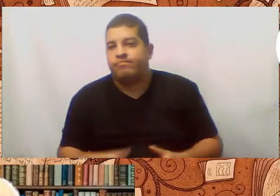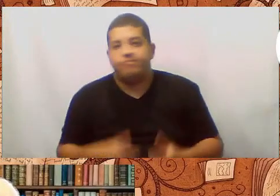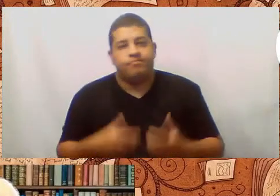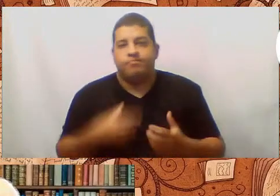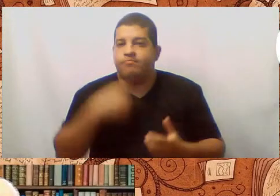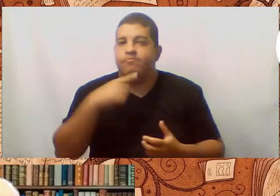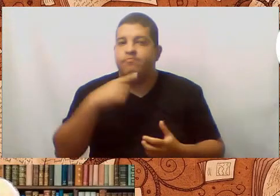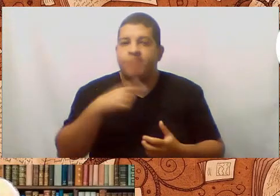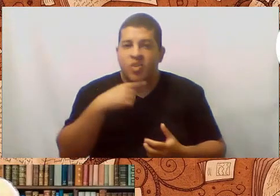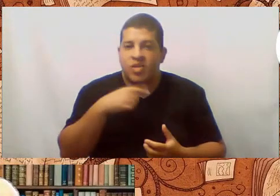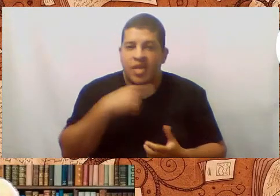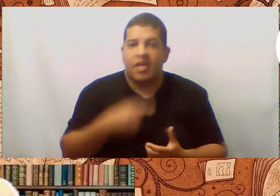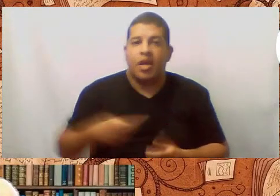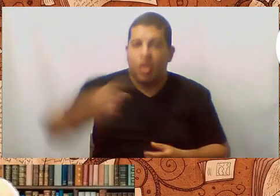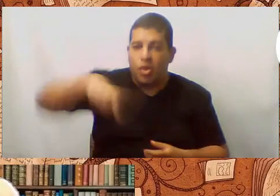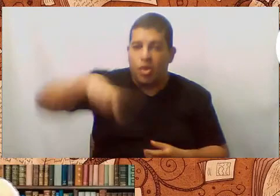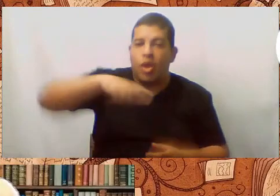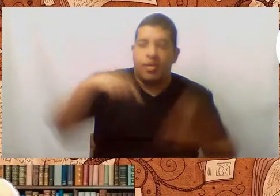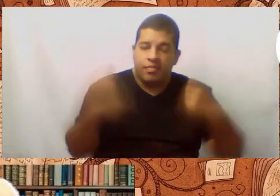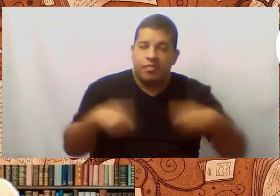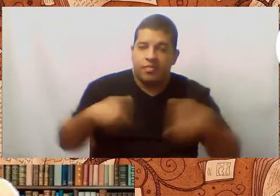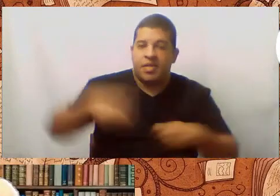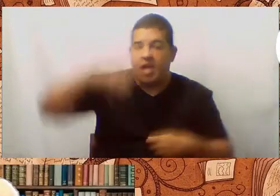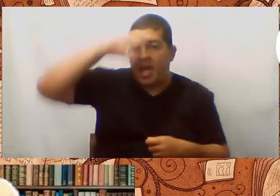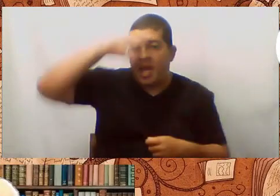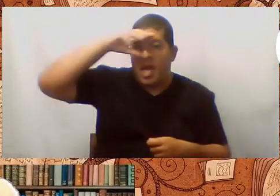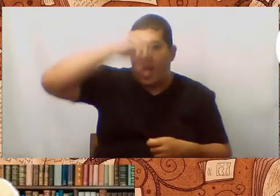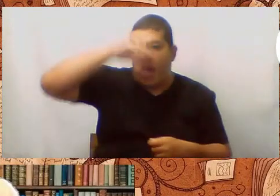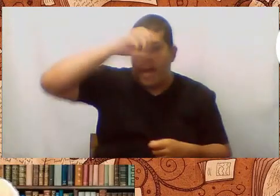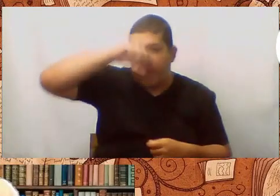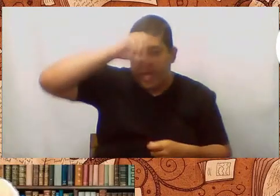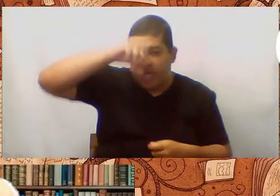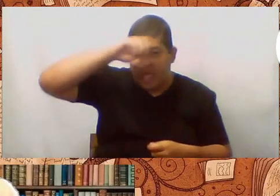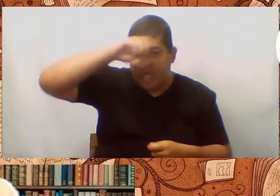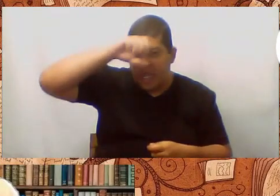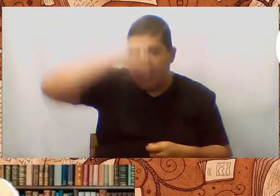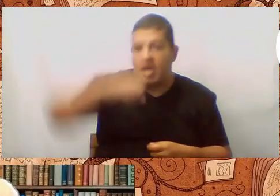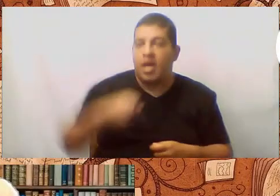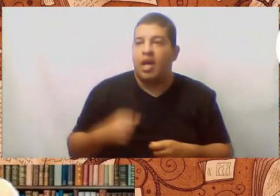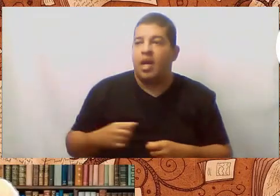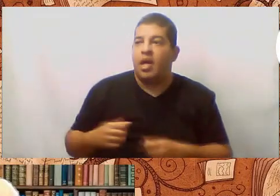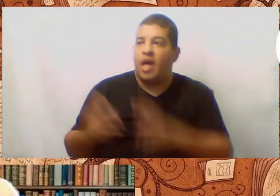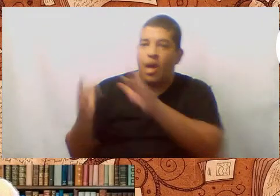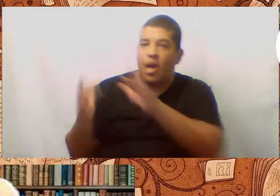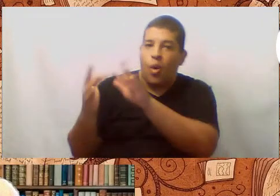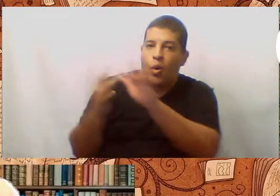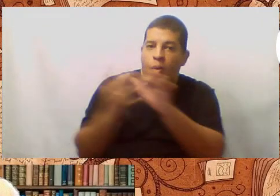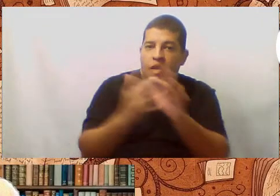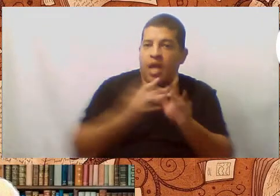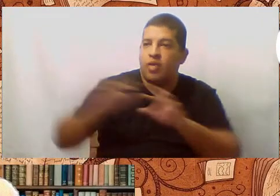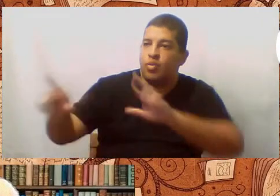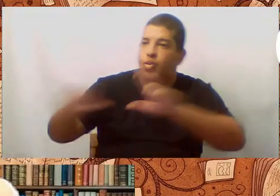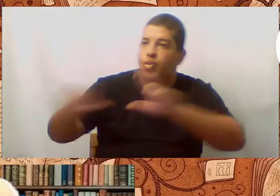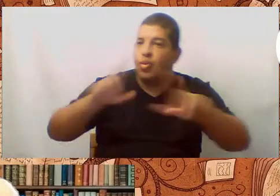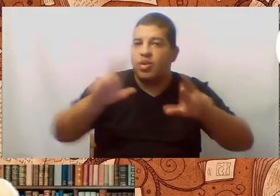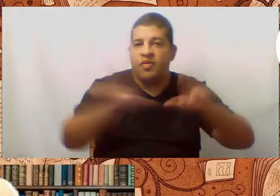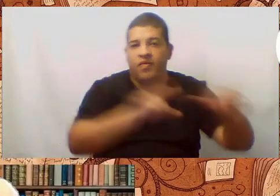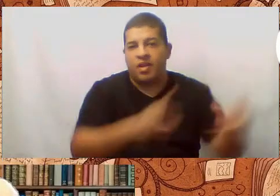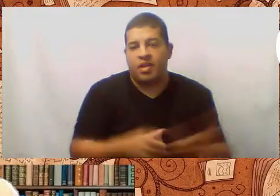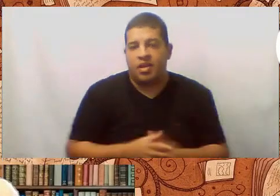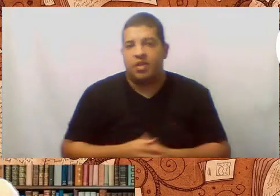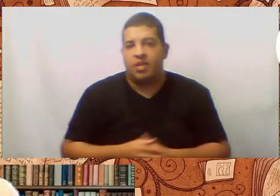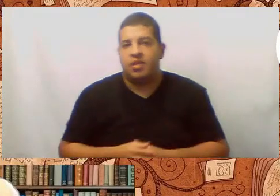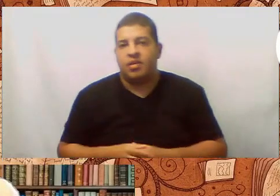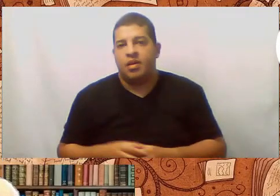somos. Então, nós temos que aprender democraticamente a conviver com os diferentes, e não cair na